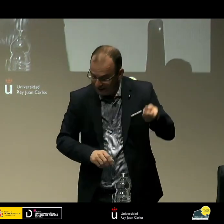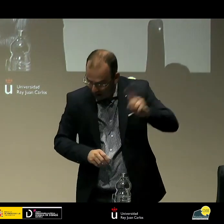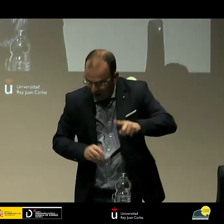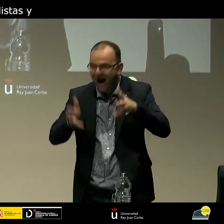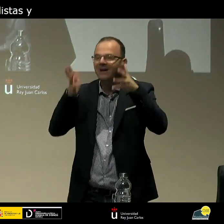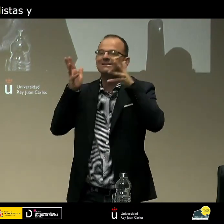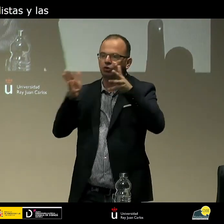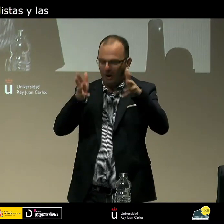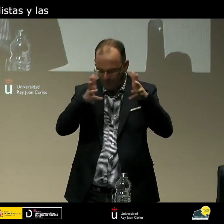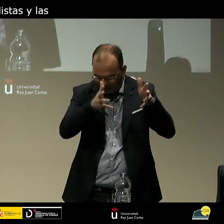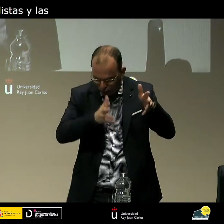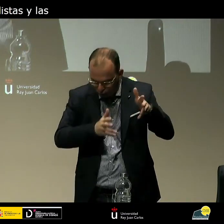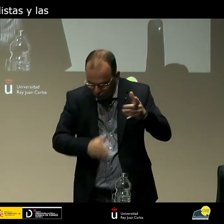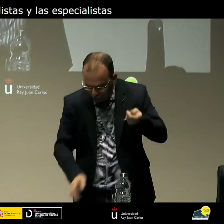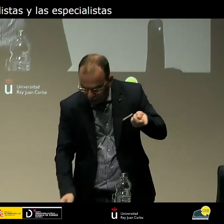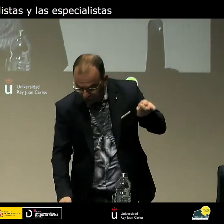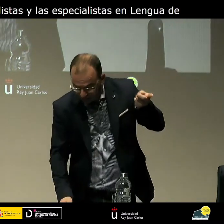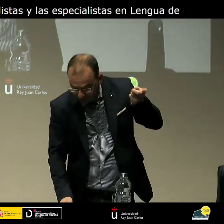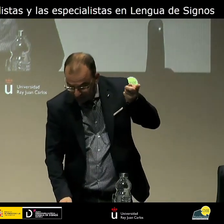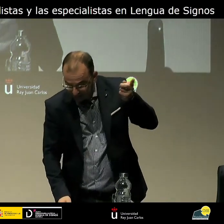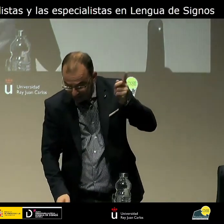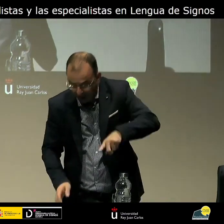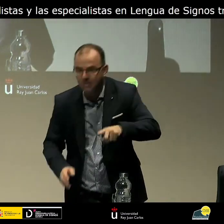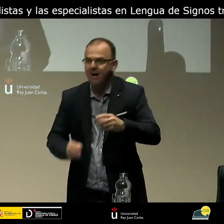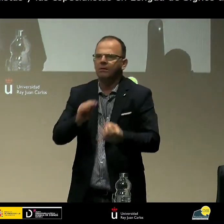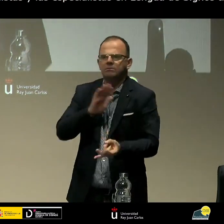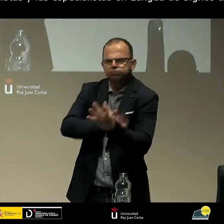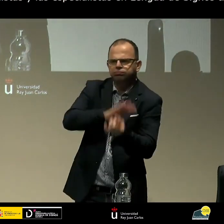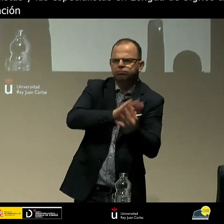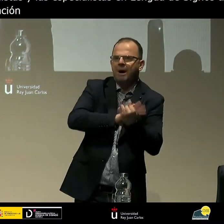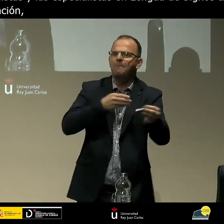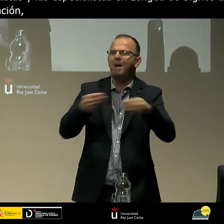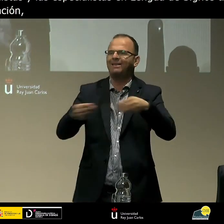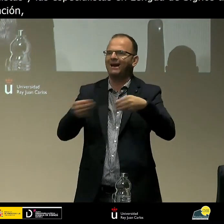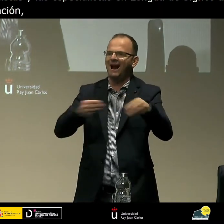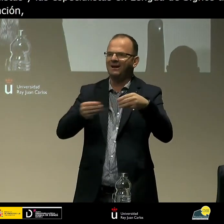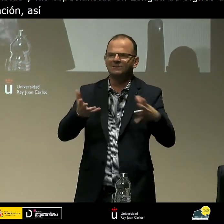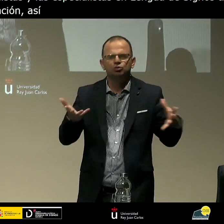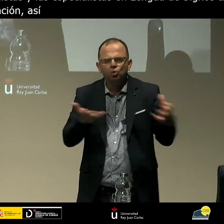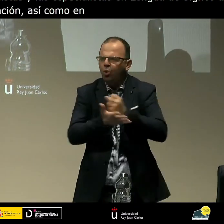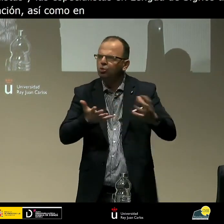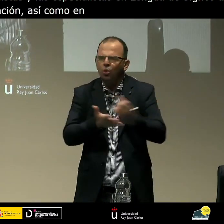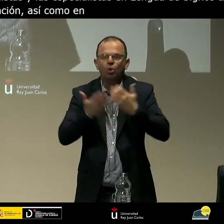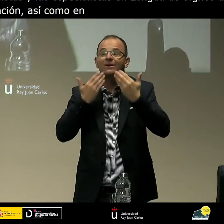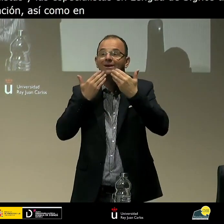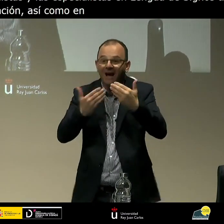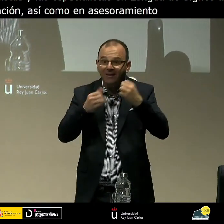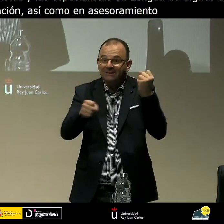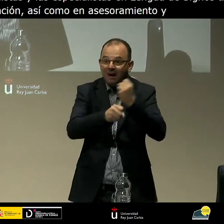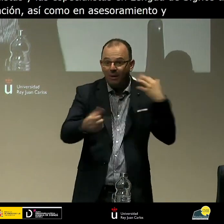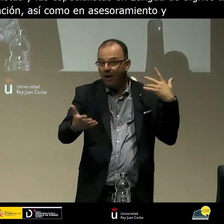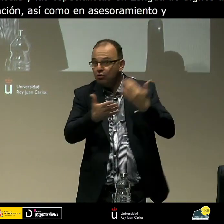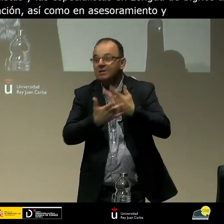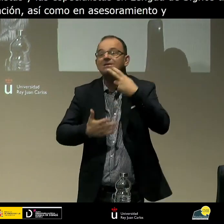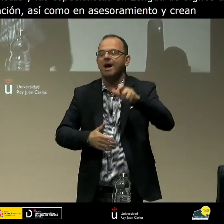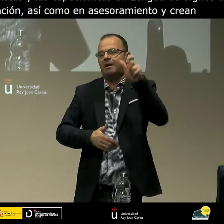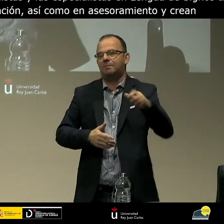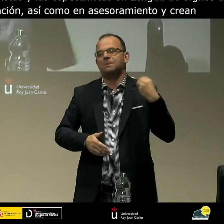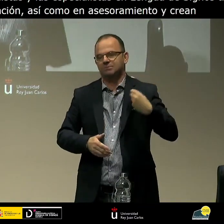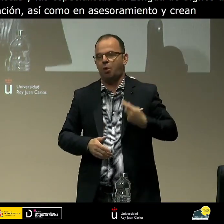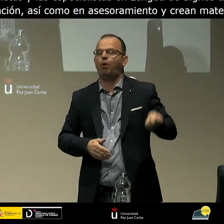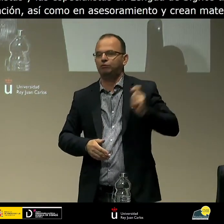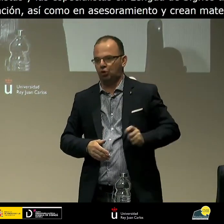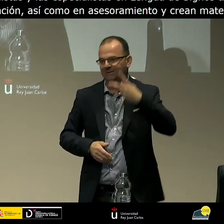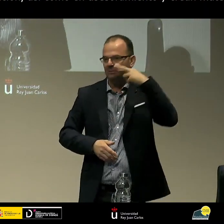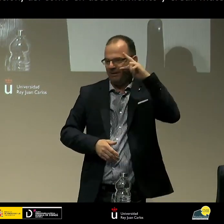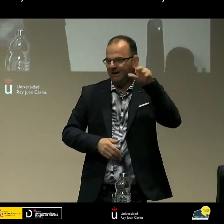en lengua de signos trabajan en investigación, así como en asesoramiento, y crean materiales. Todo esto se